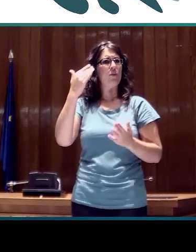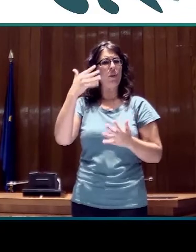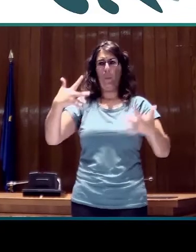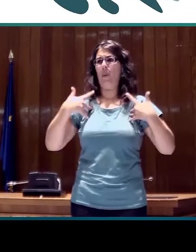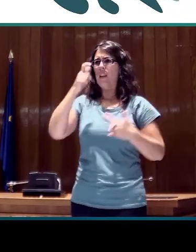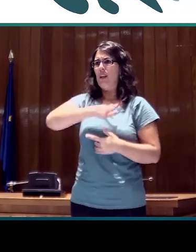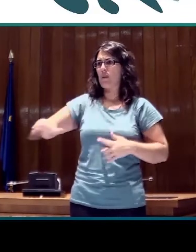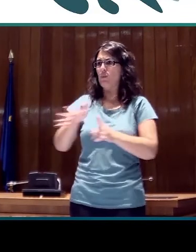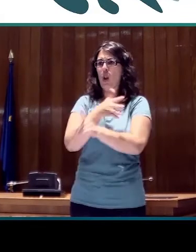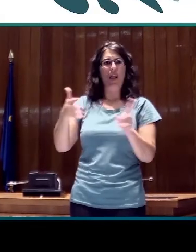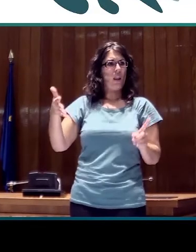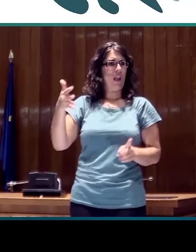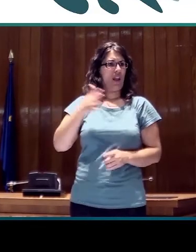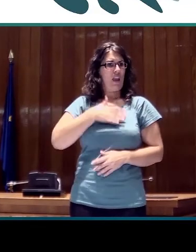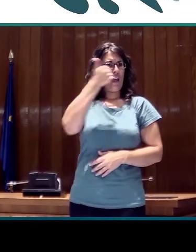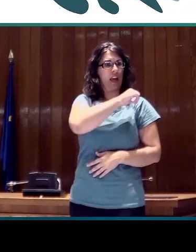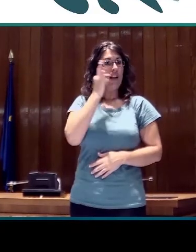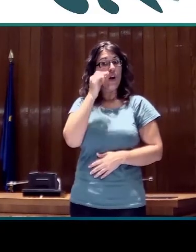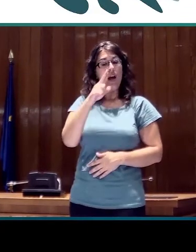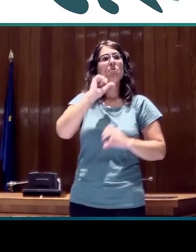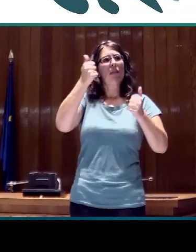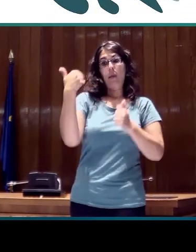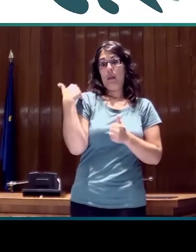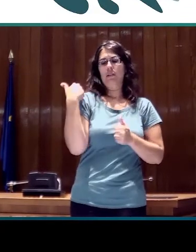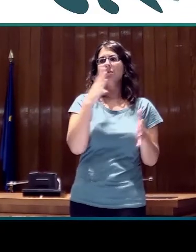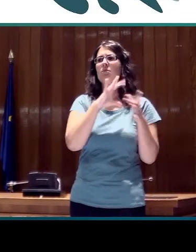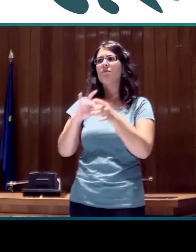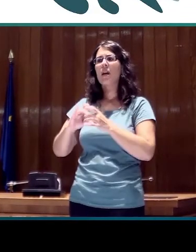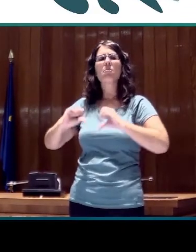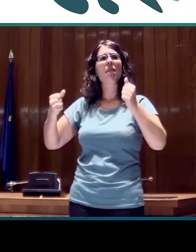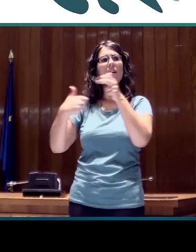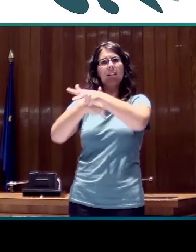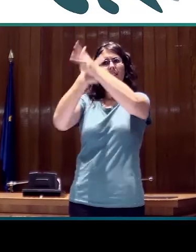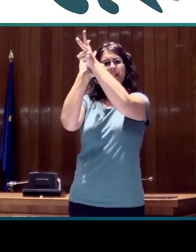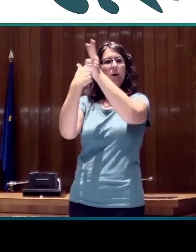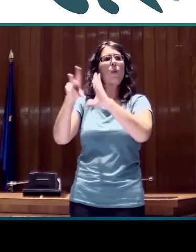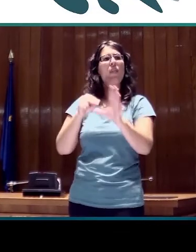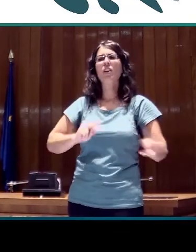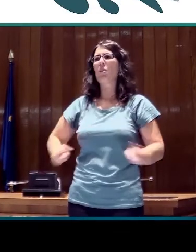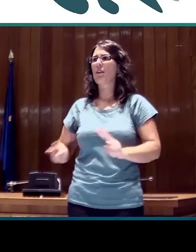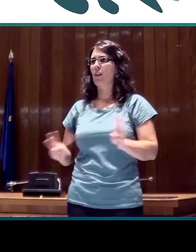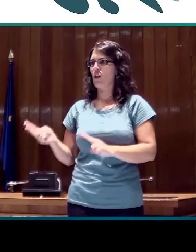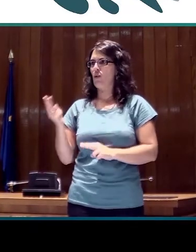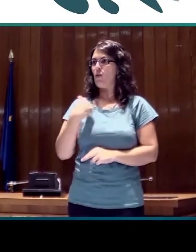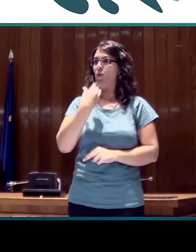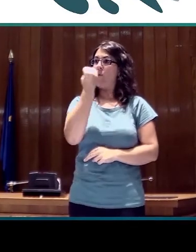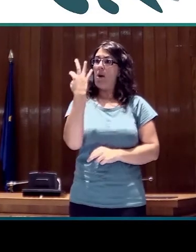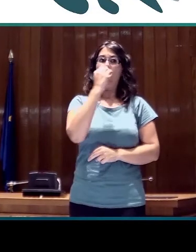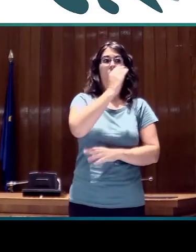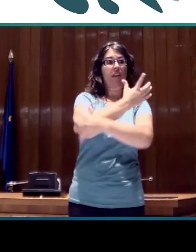ha puesto en marcha una plataforma de video interpretación del teléfono 016 para poner a atender también a las víctimas con